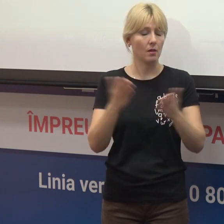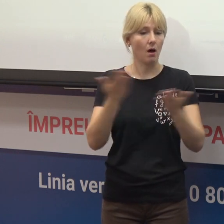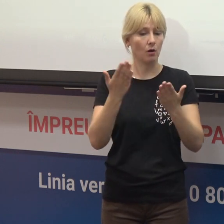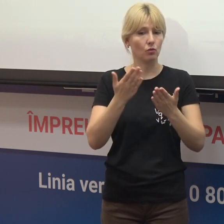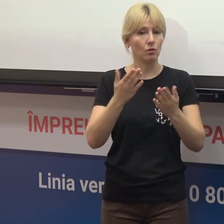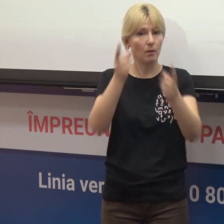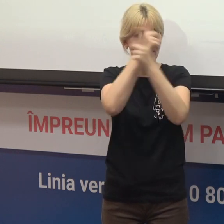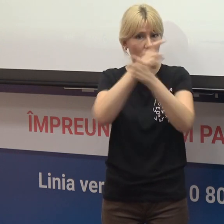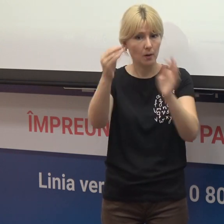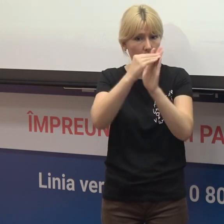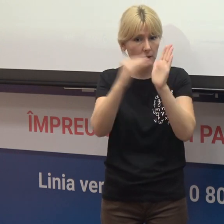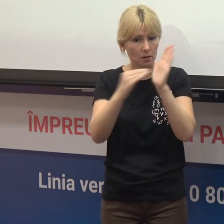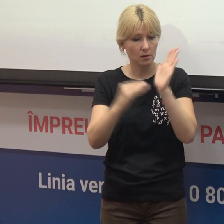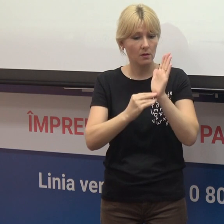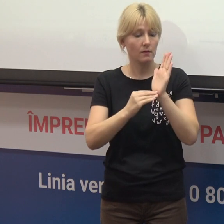vizează